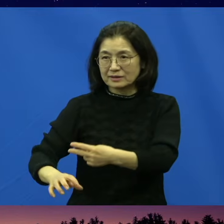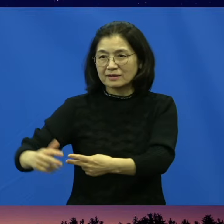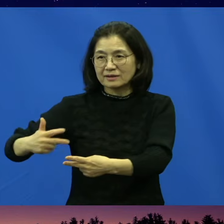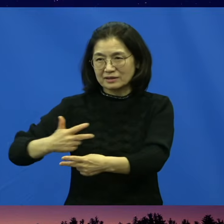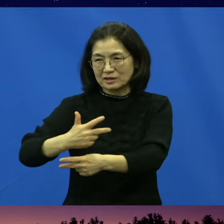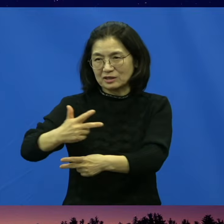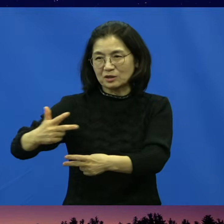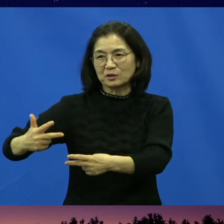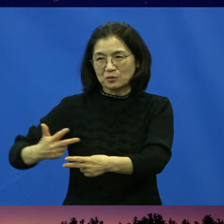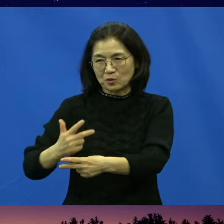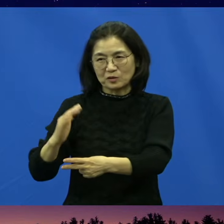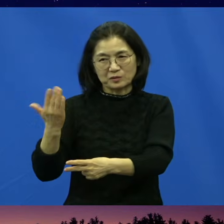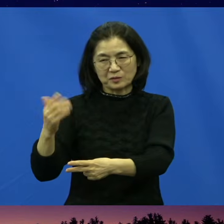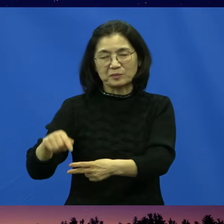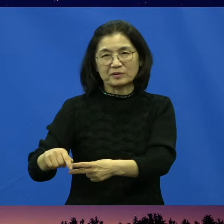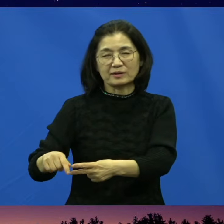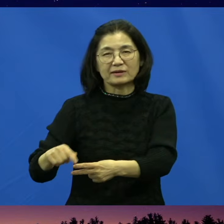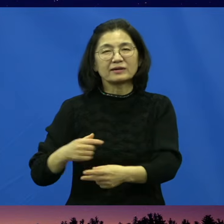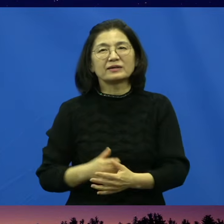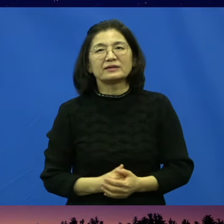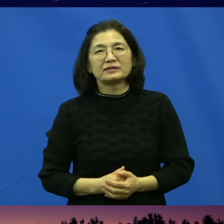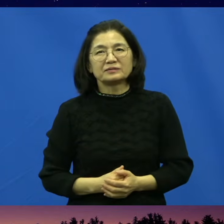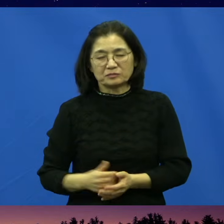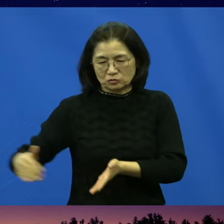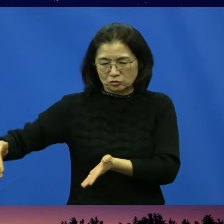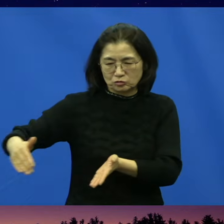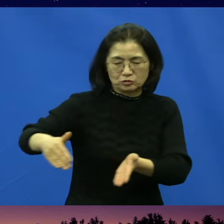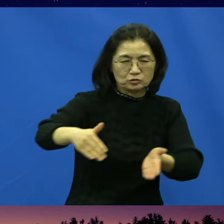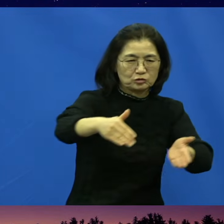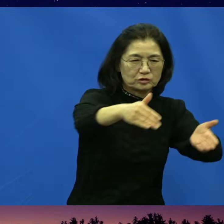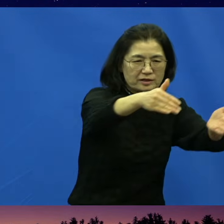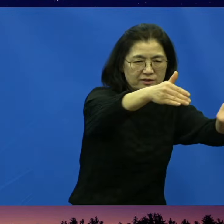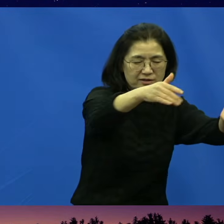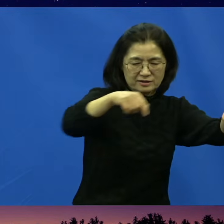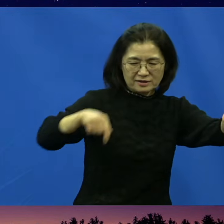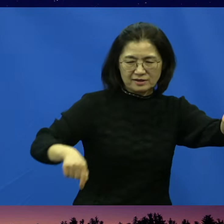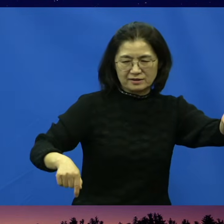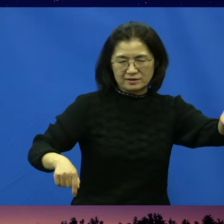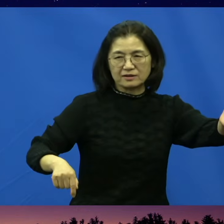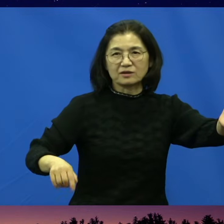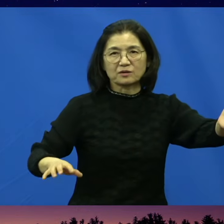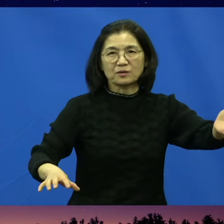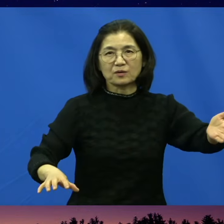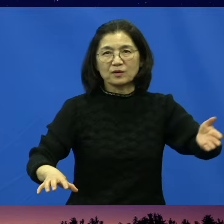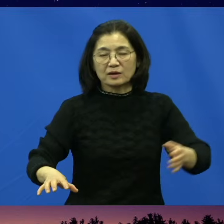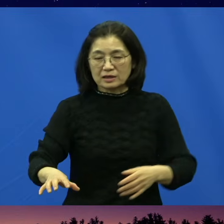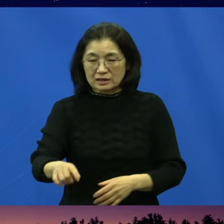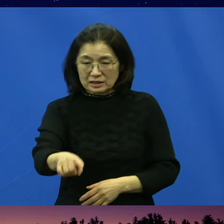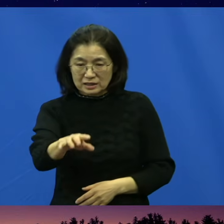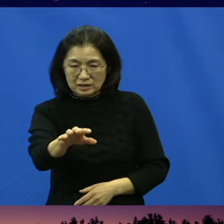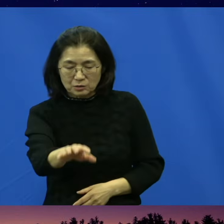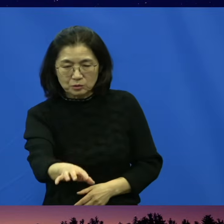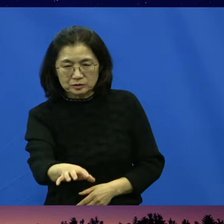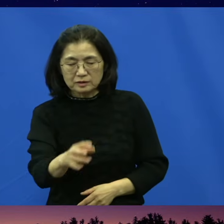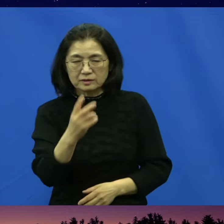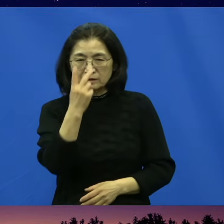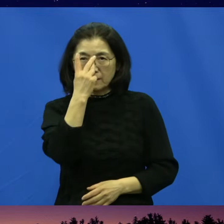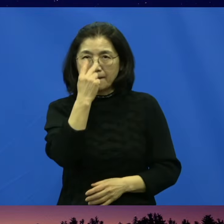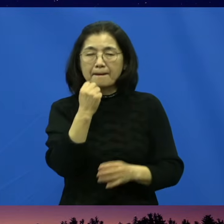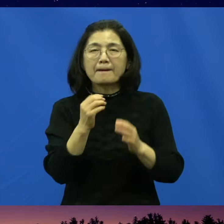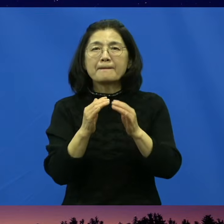대로변을 가는 사람들과 같은 길에 있지만 그들과 바디메오 사이에는 넘을 수